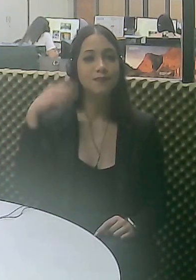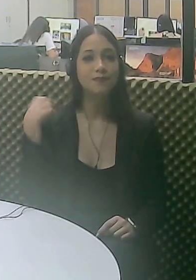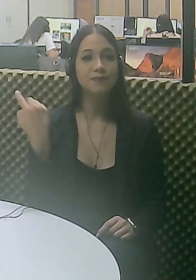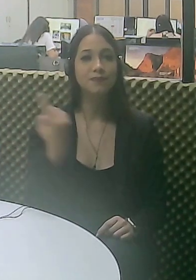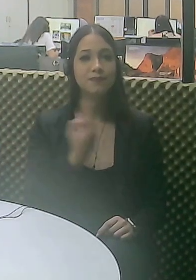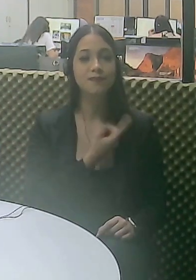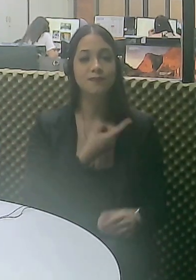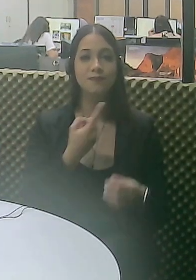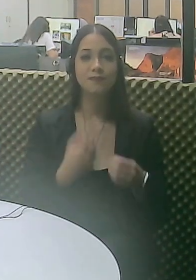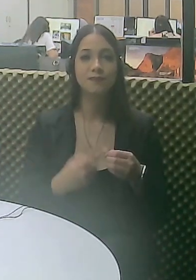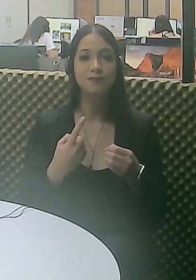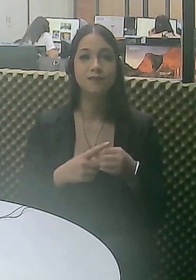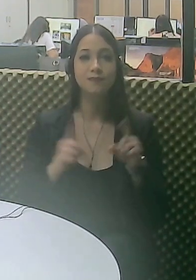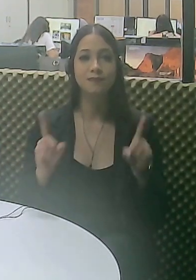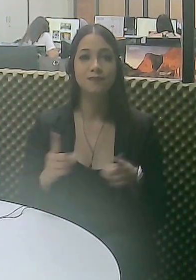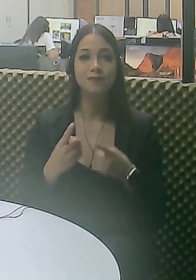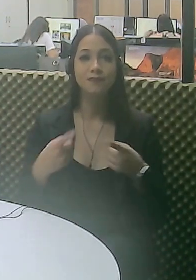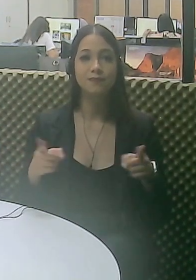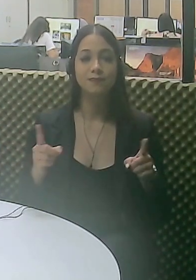Rádio Nossa Cidade.